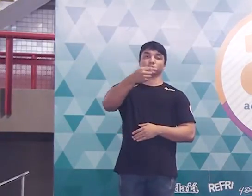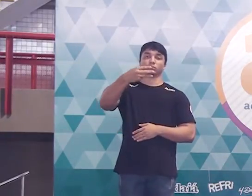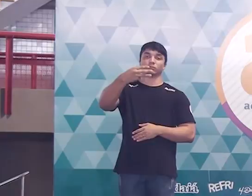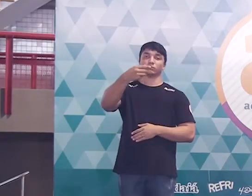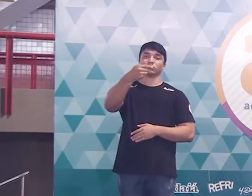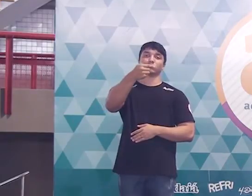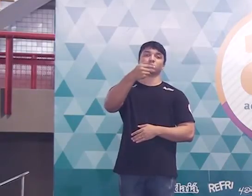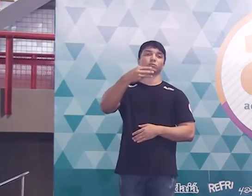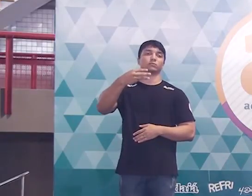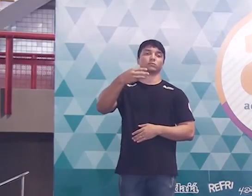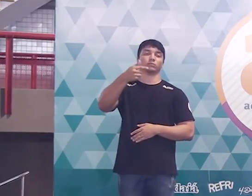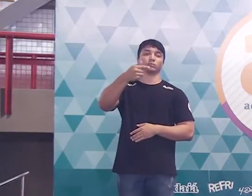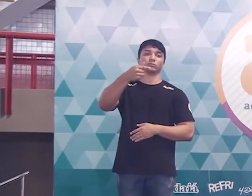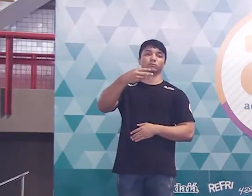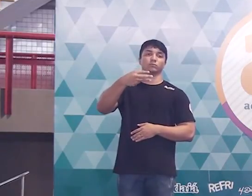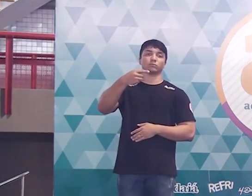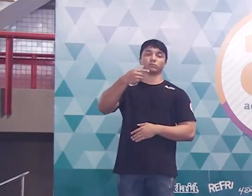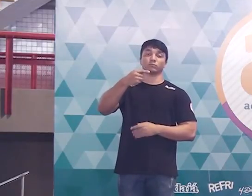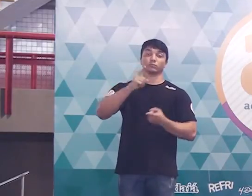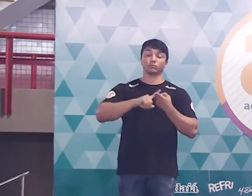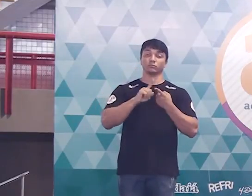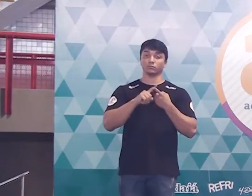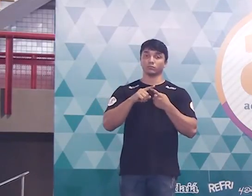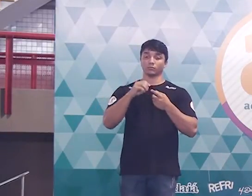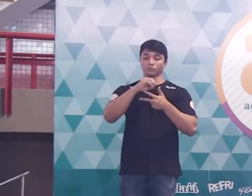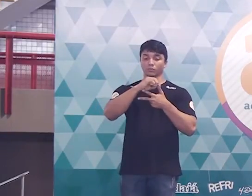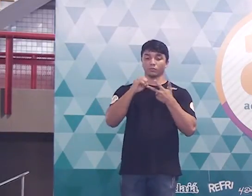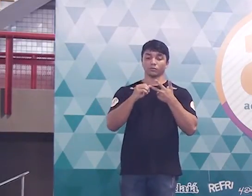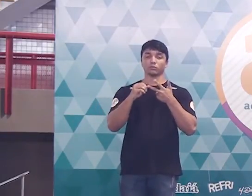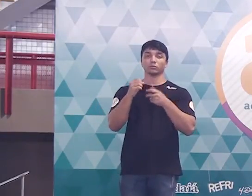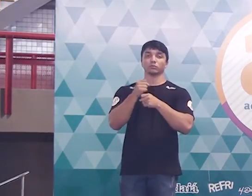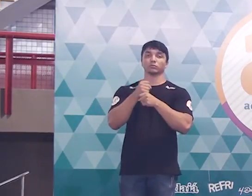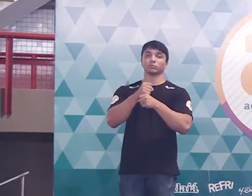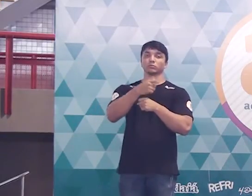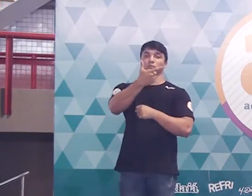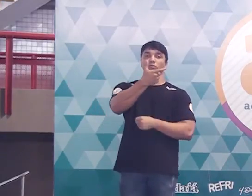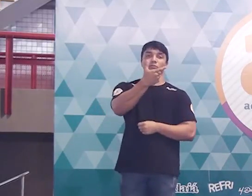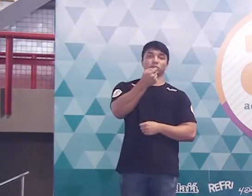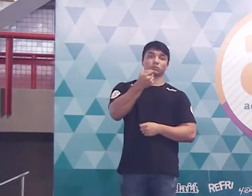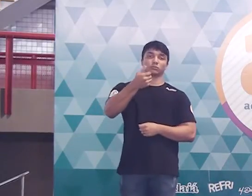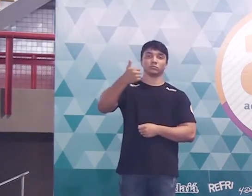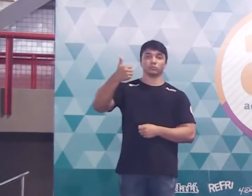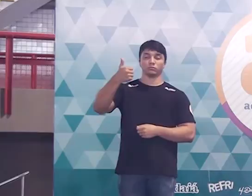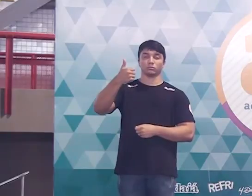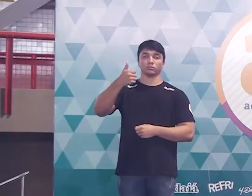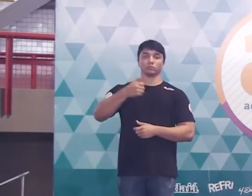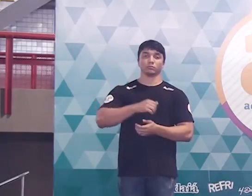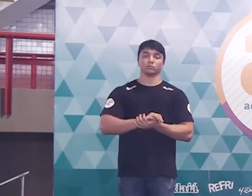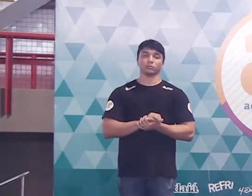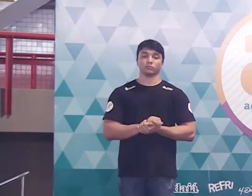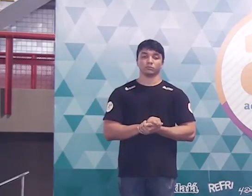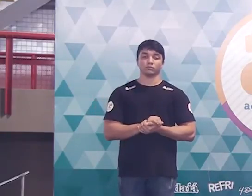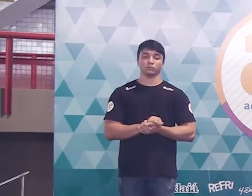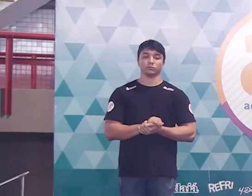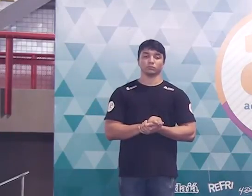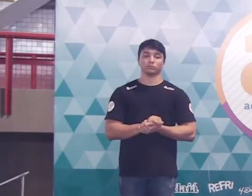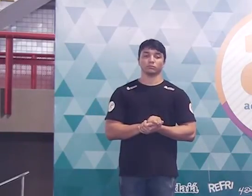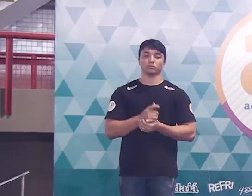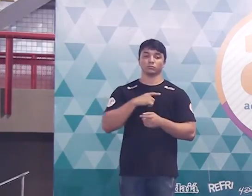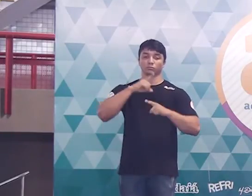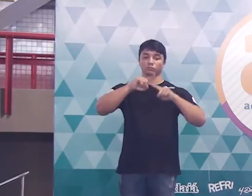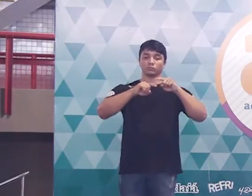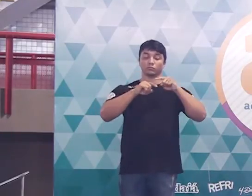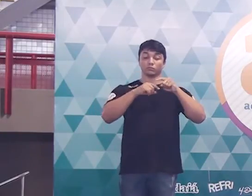73, certo? Foi uma questão também do Enem de 2001. Questãozinha bacana também, ó. Diz assim, gente, ó.